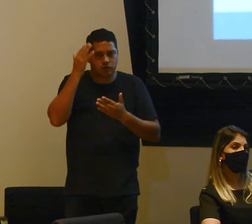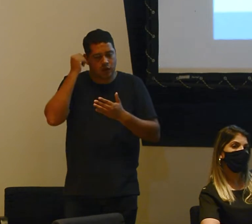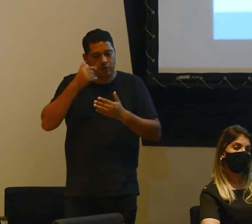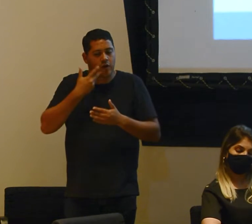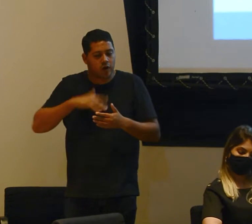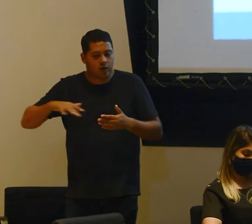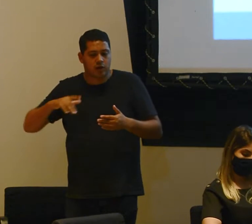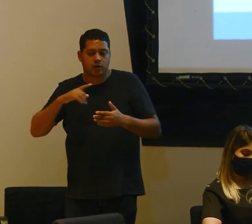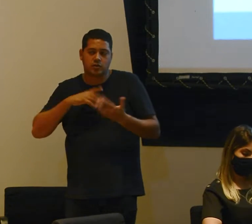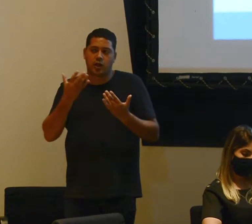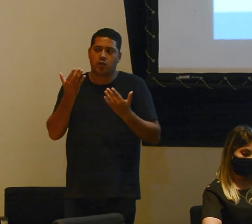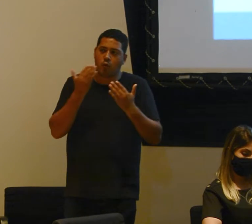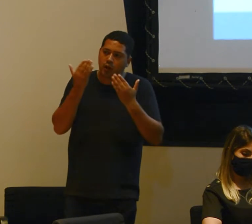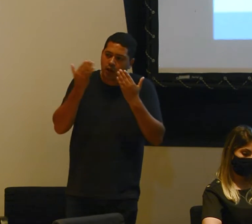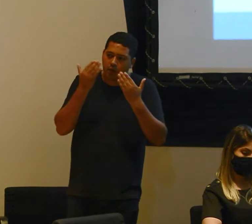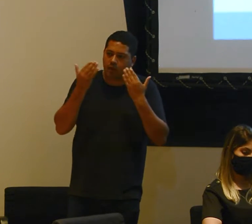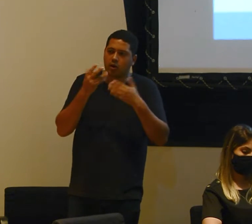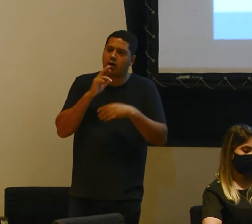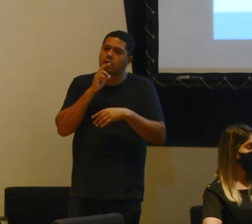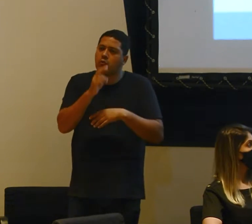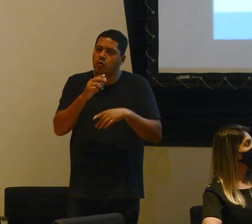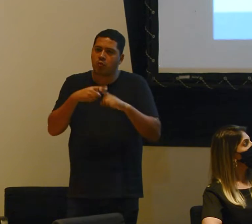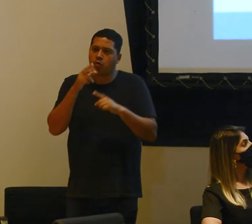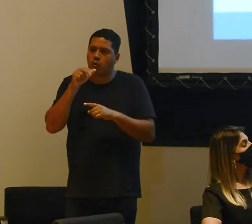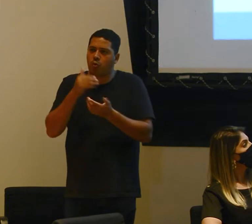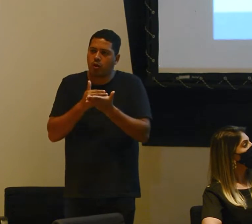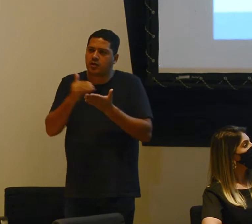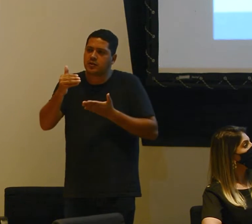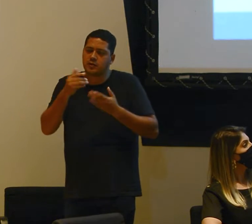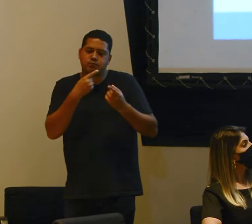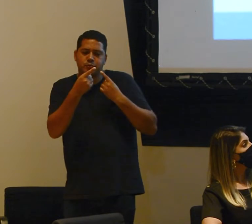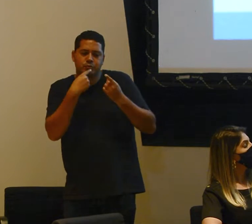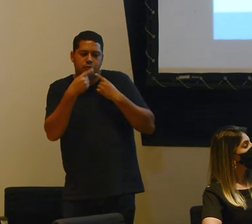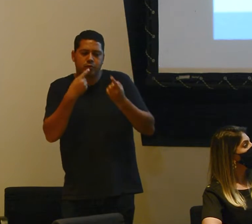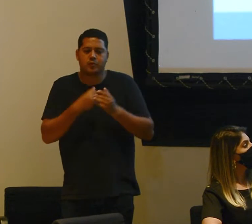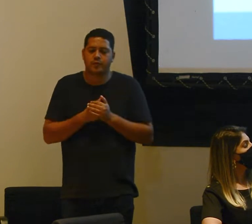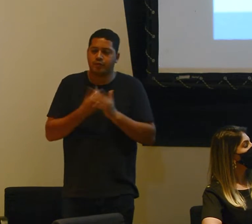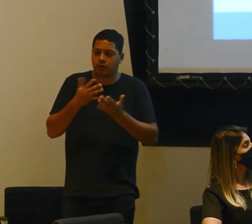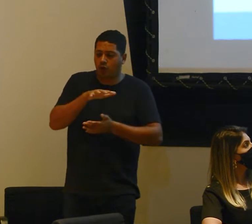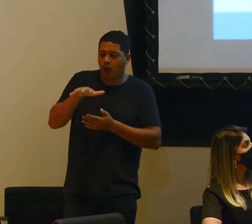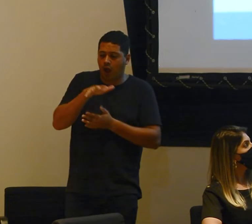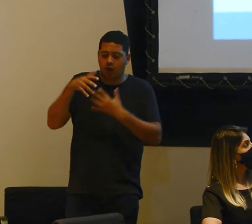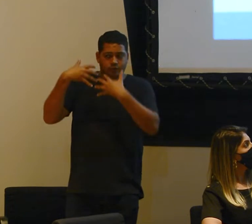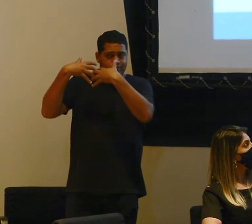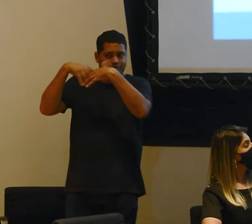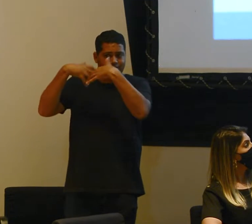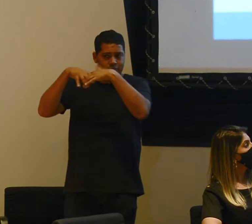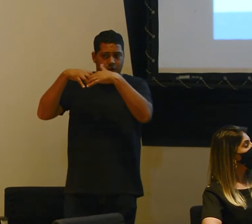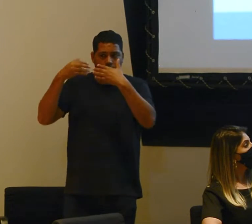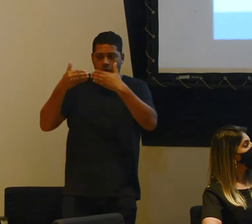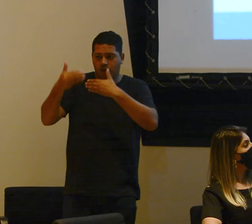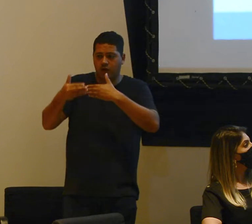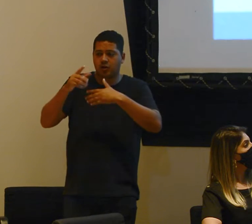que às vezes em terapia ela te responde, mas ela nunca inicia um diálogo? sabe? Então, áreas cerebrais dessa parte da frente, elas